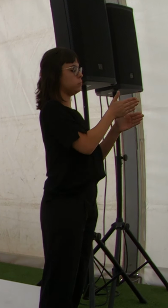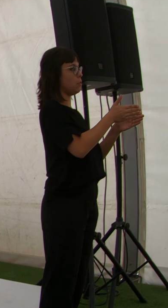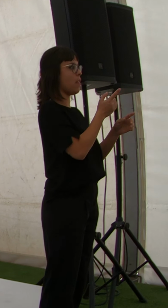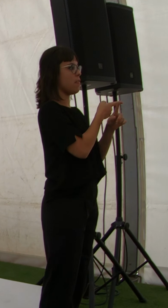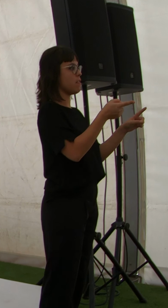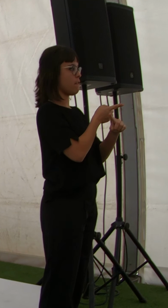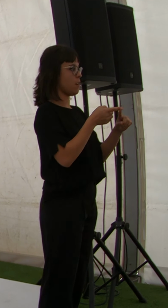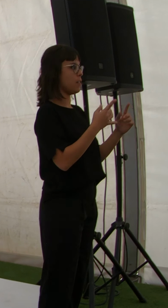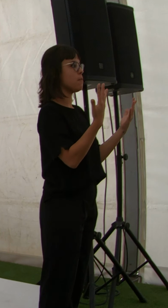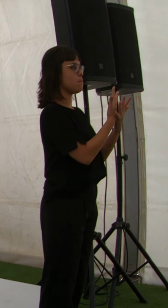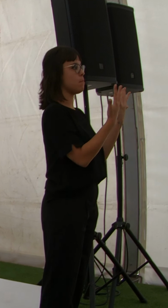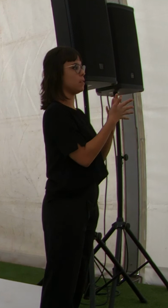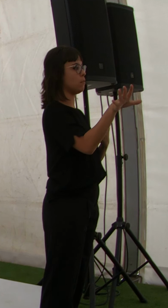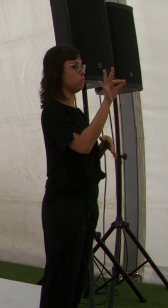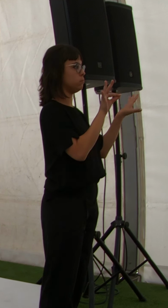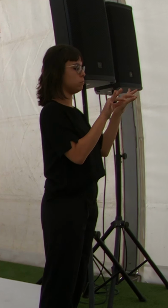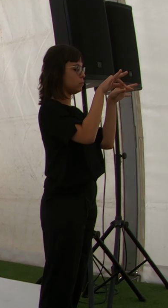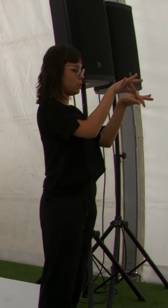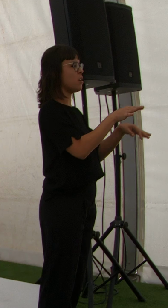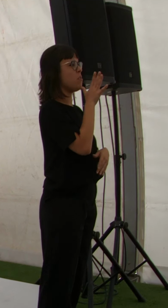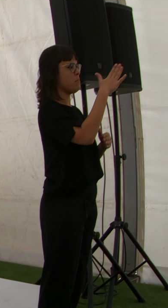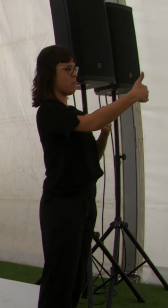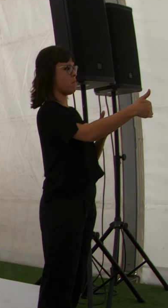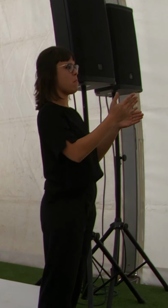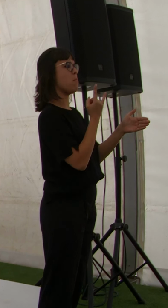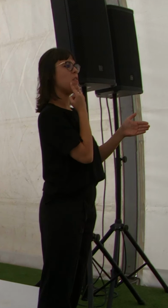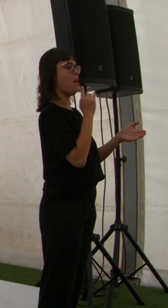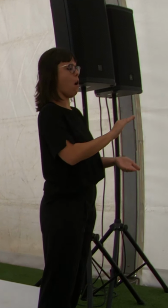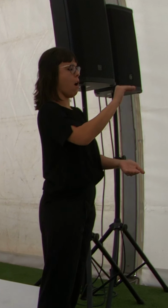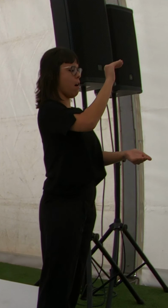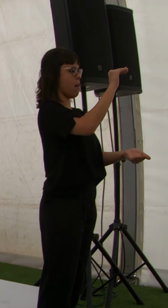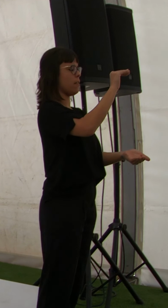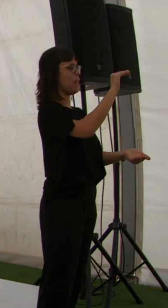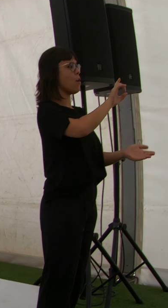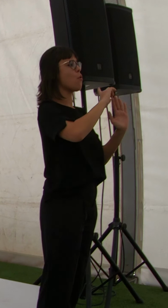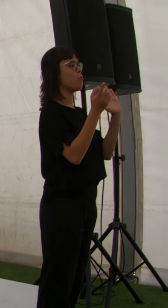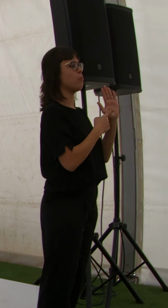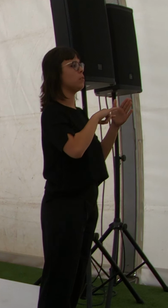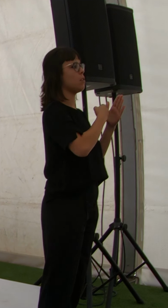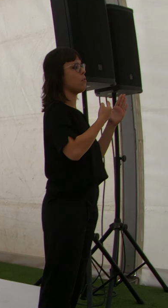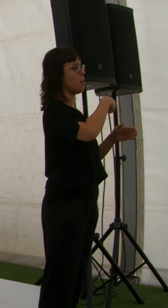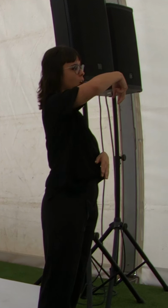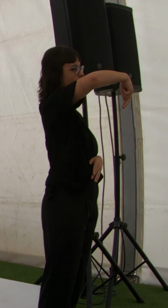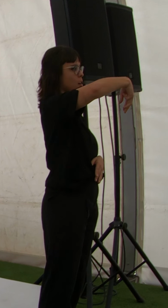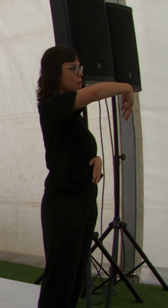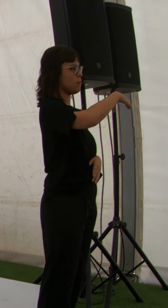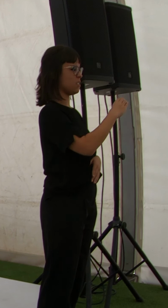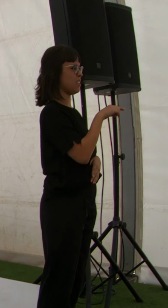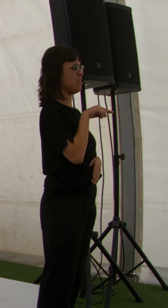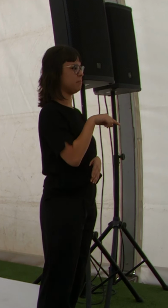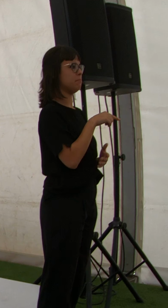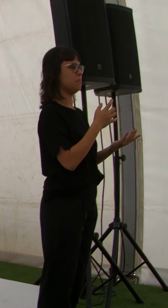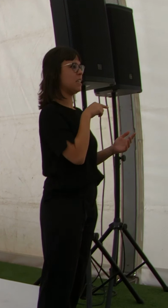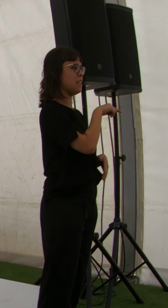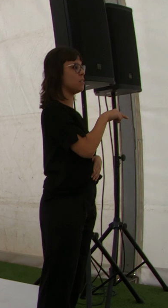¿por qué vamos a hacer una batería gigante que sea completamente de principio a fin NMC? Si las NMC tienen unas